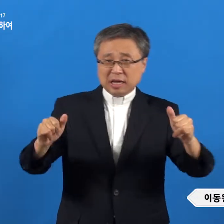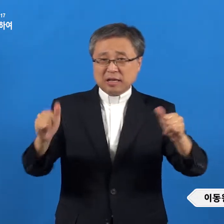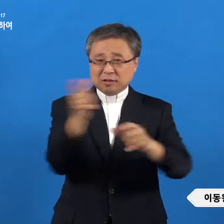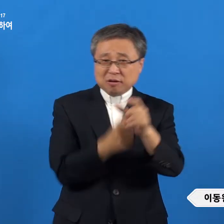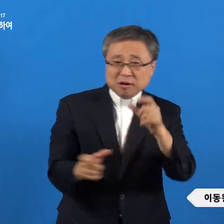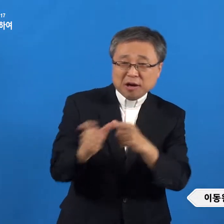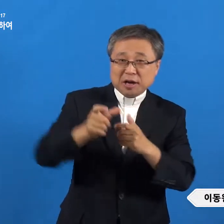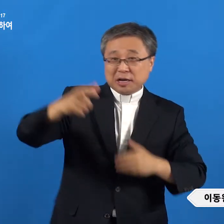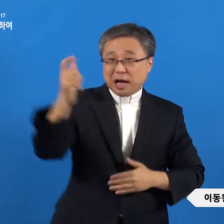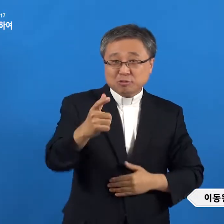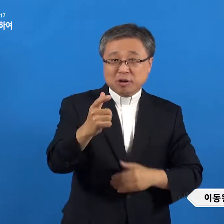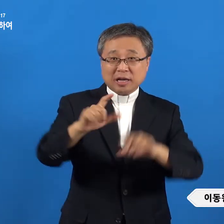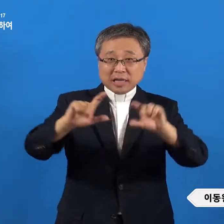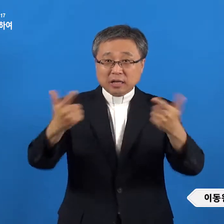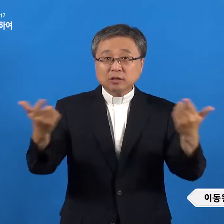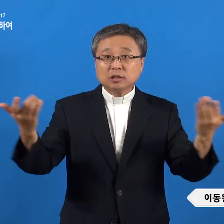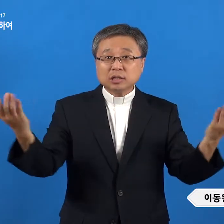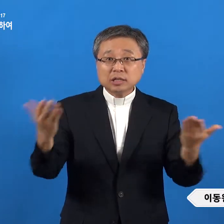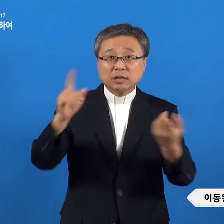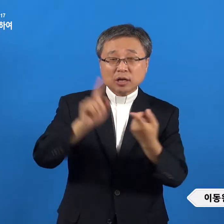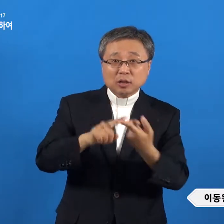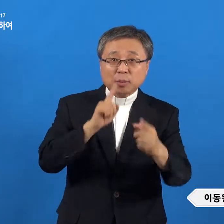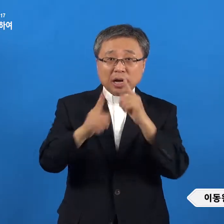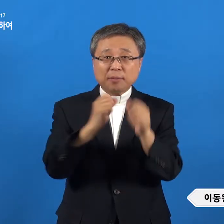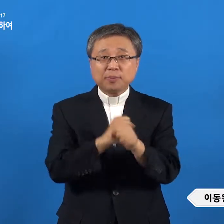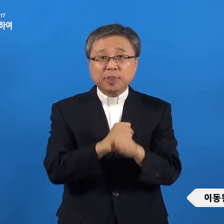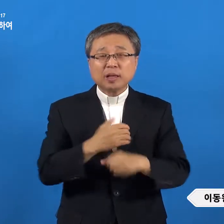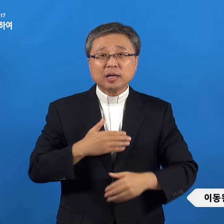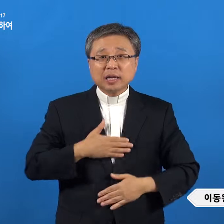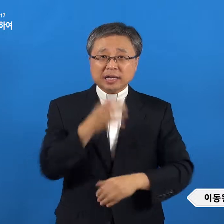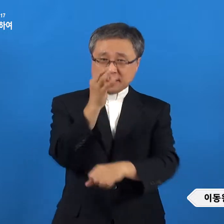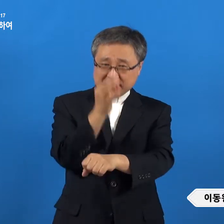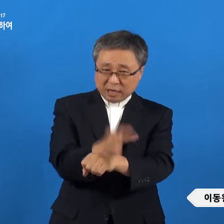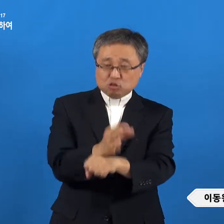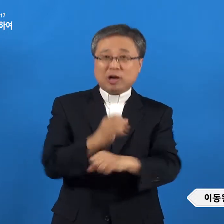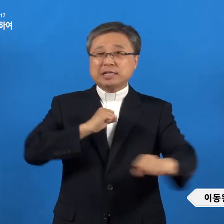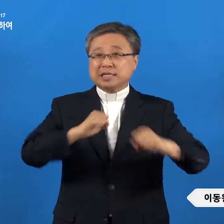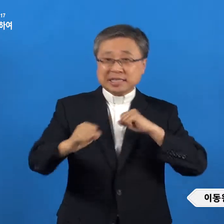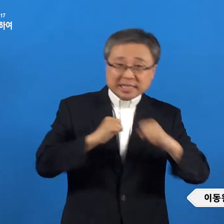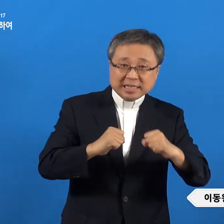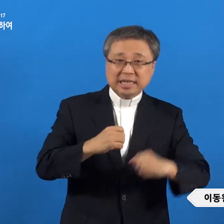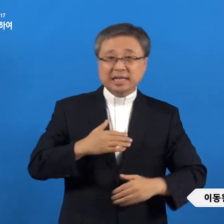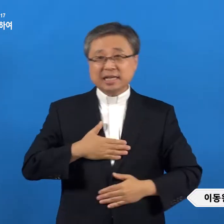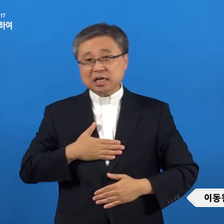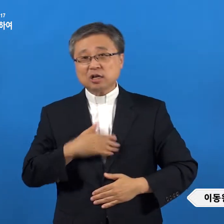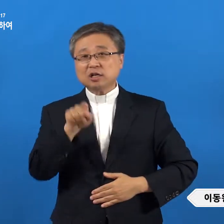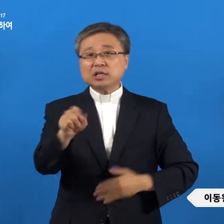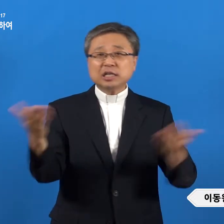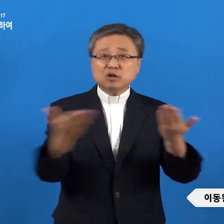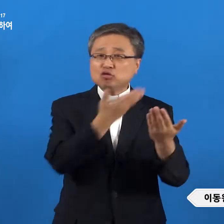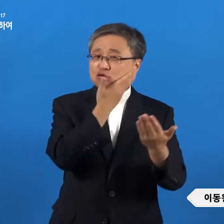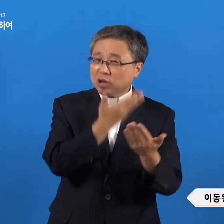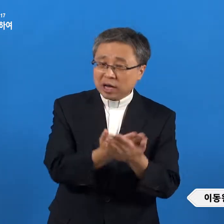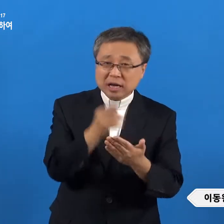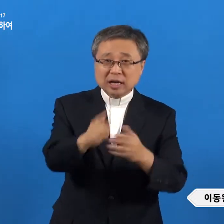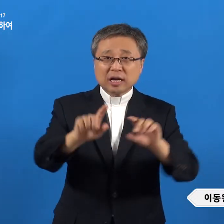이 시점에서 언급합니다. 그는 단순한 실천, 실행, 그것이 중요한 것이 아니라